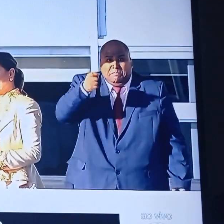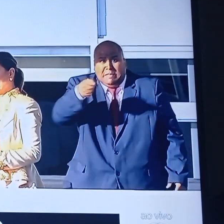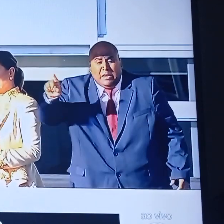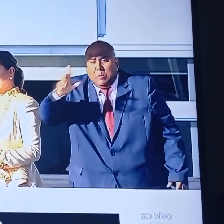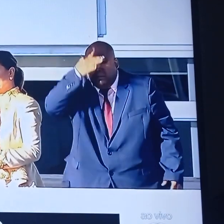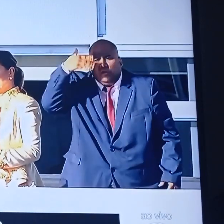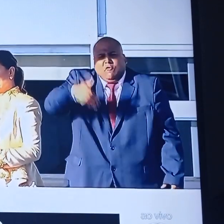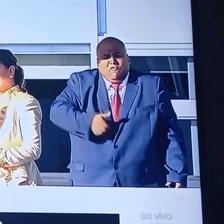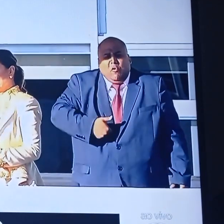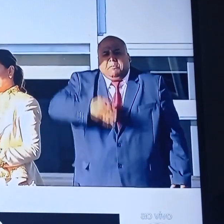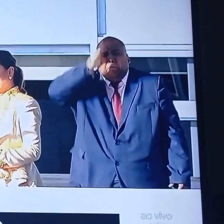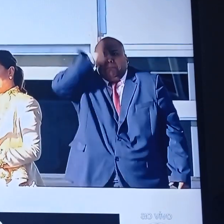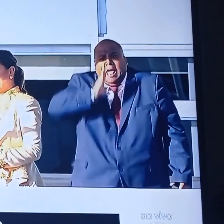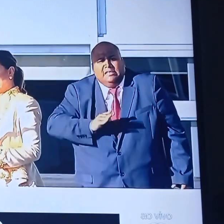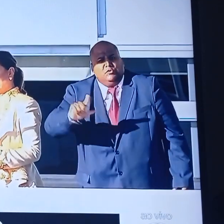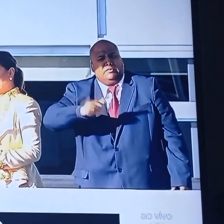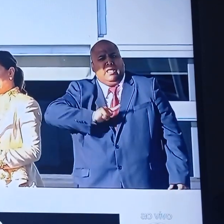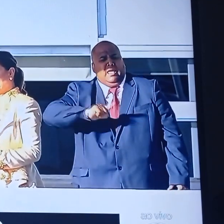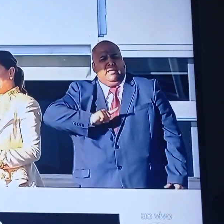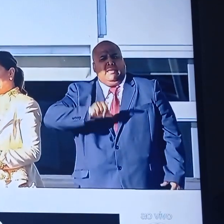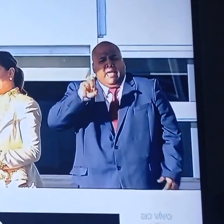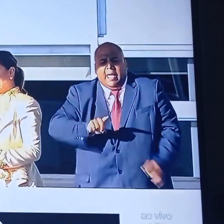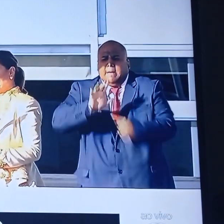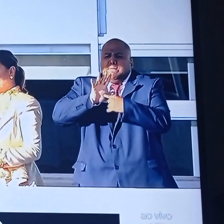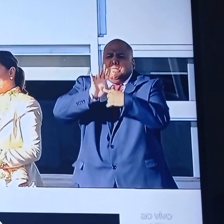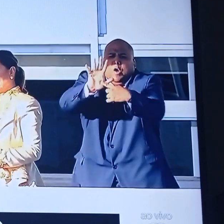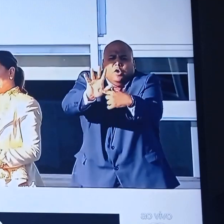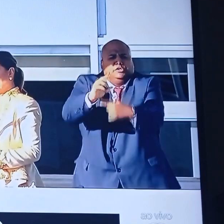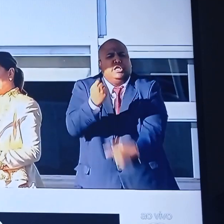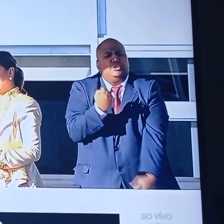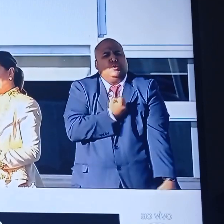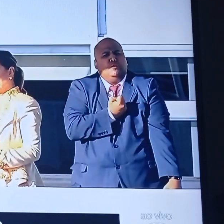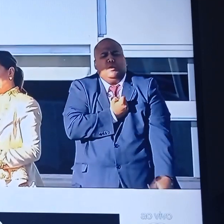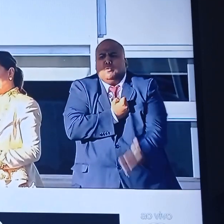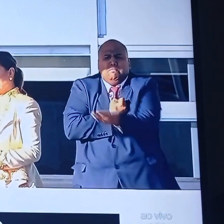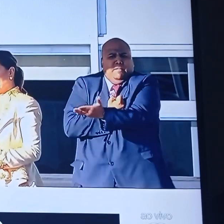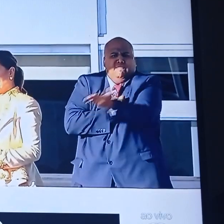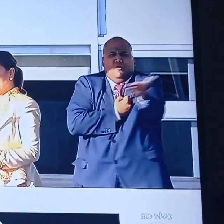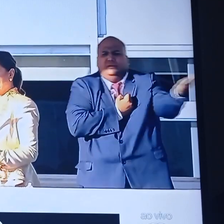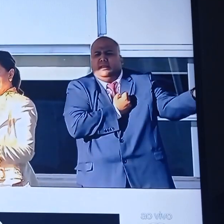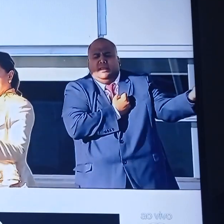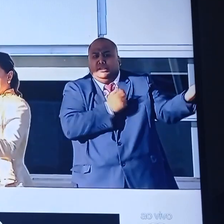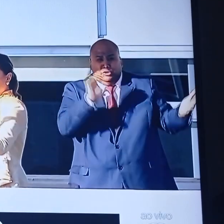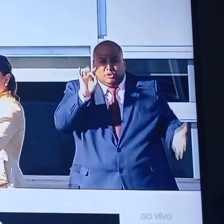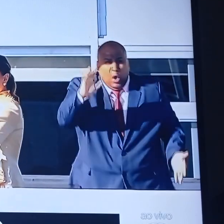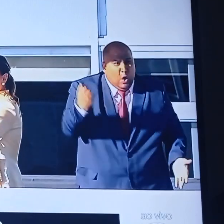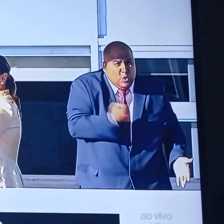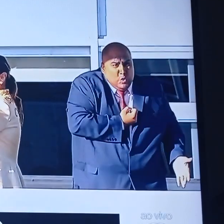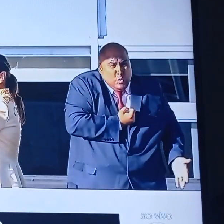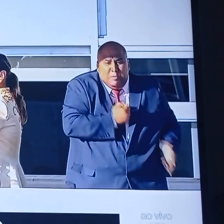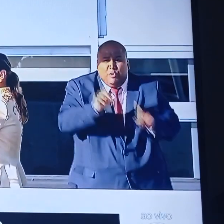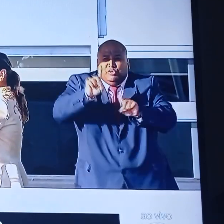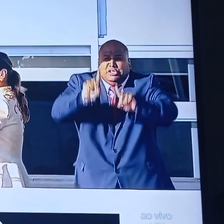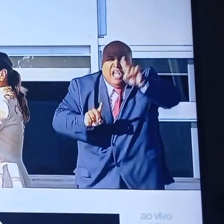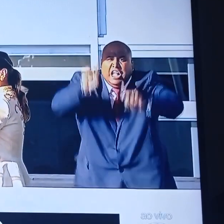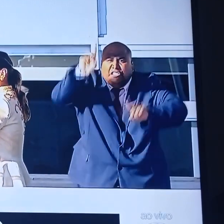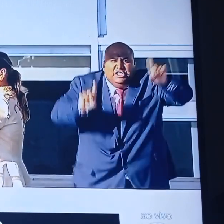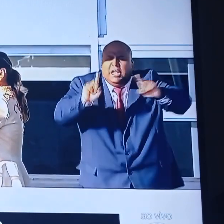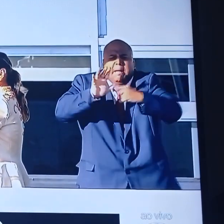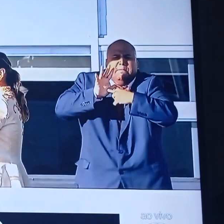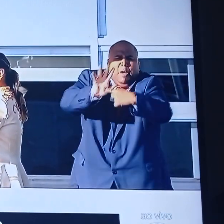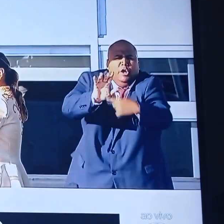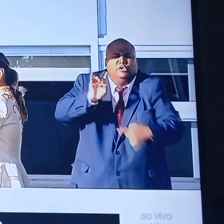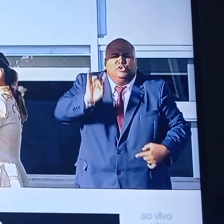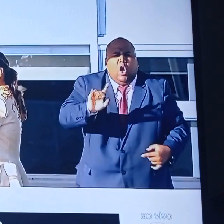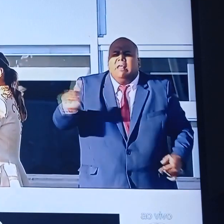fome. Esses são apenas alguns números, que na verdade não são apenas números, estatísticas e